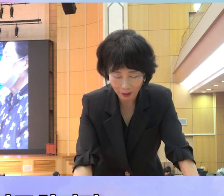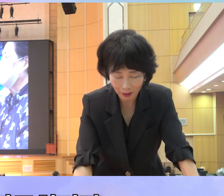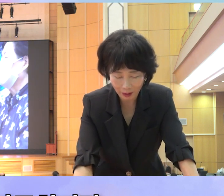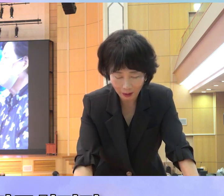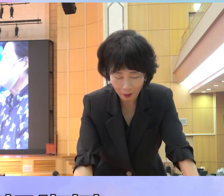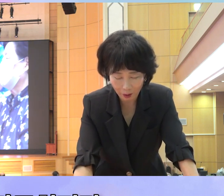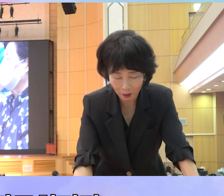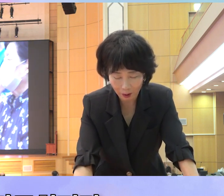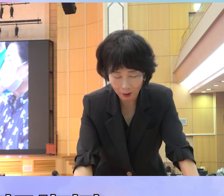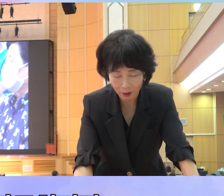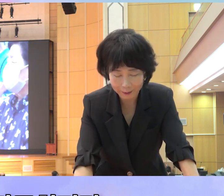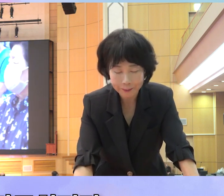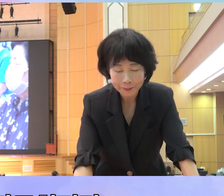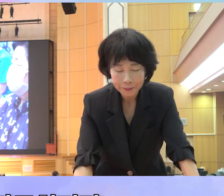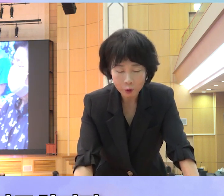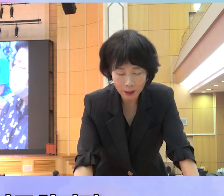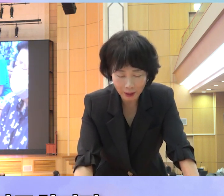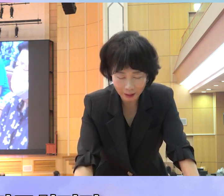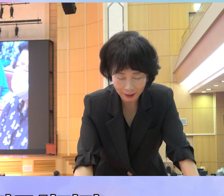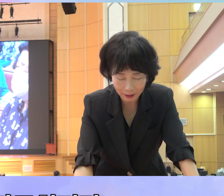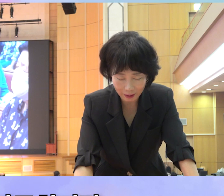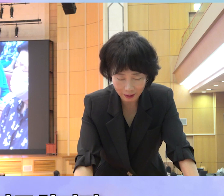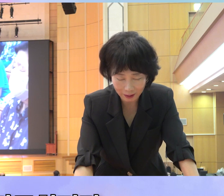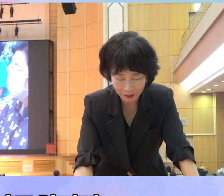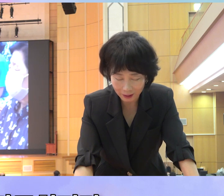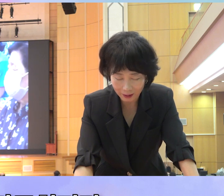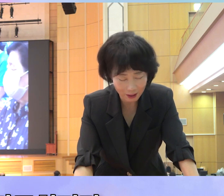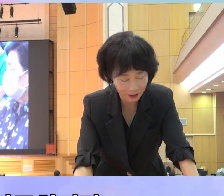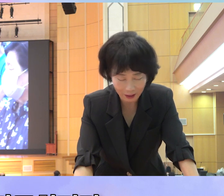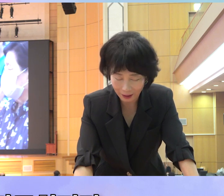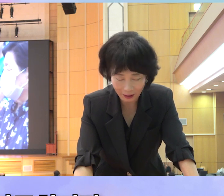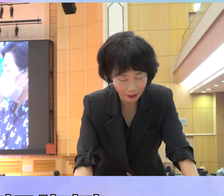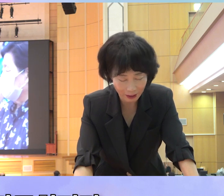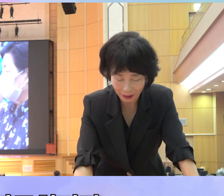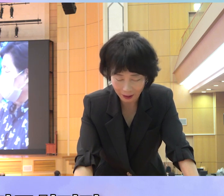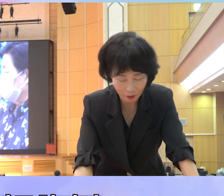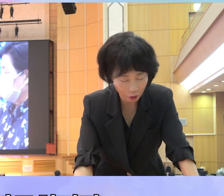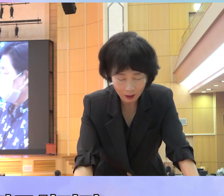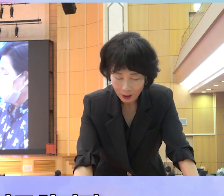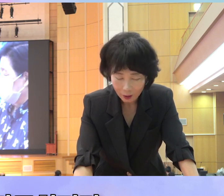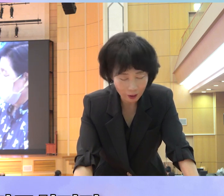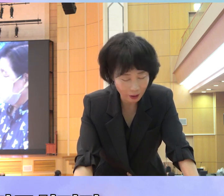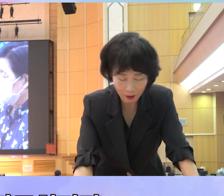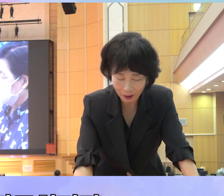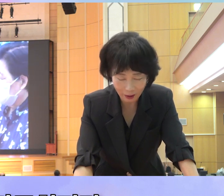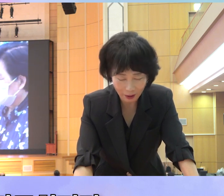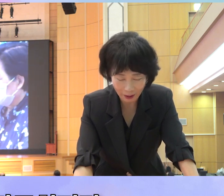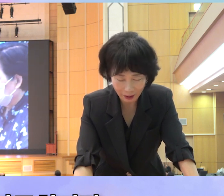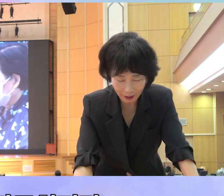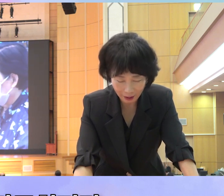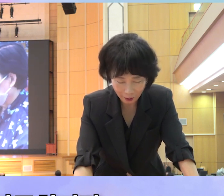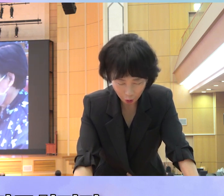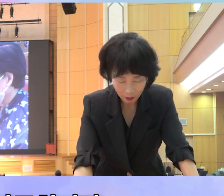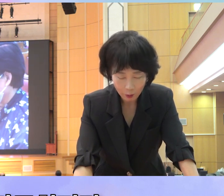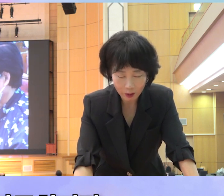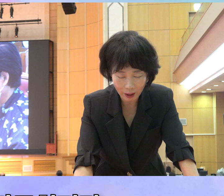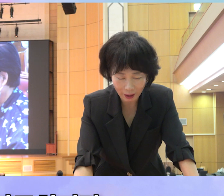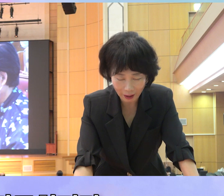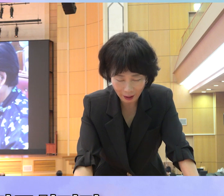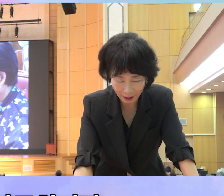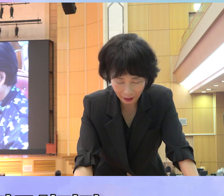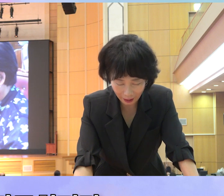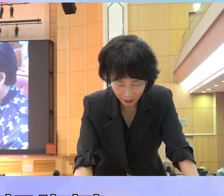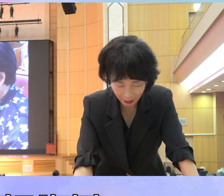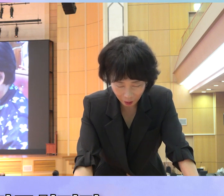기적을 일으키시고 바로 혼자 산으로 기도하러 가셨습니다. 왜 그러냐면 기적이 생기고 능력이 임하면 그 상태에서 사람은